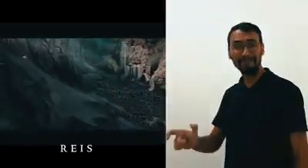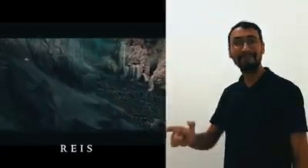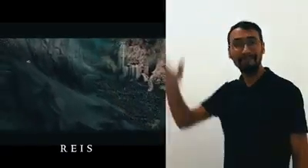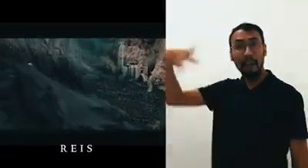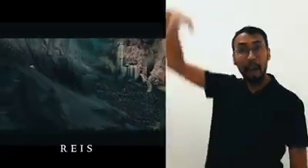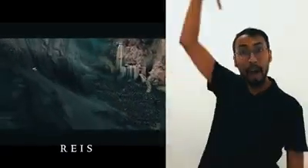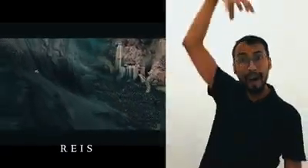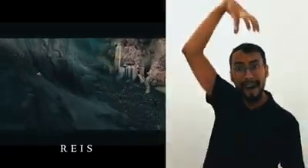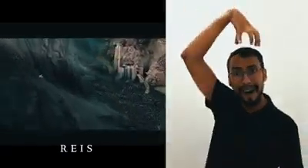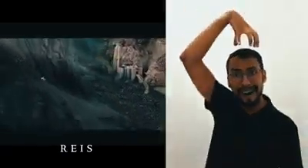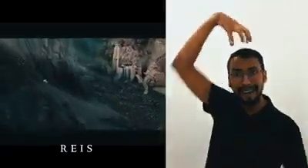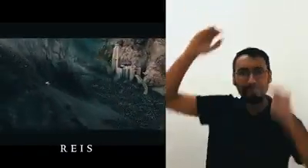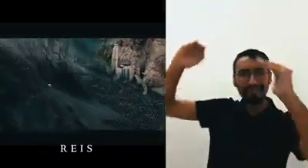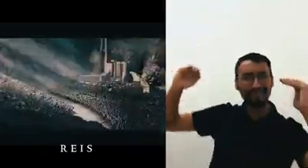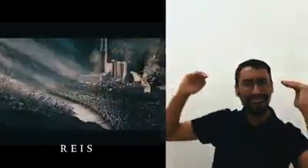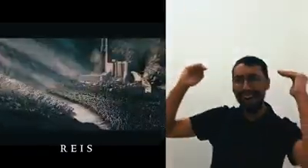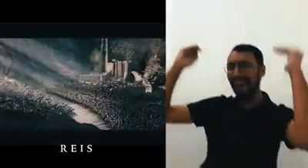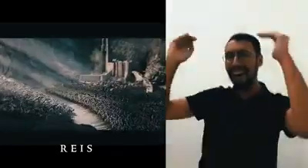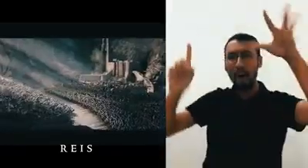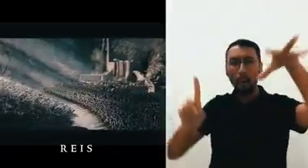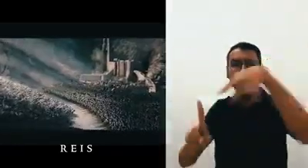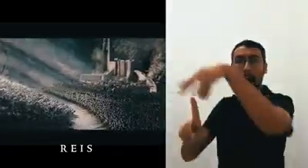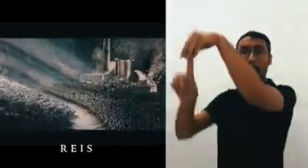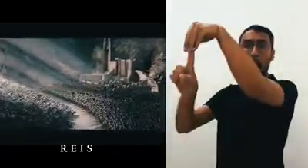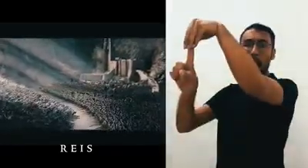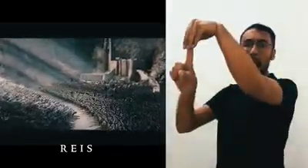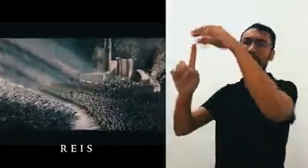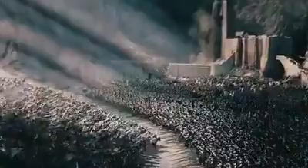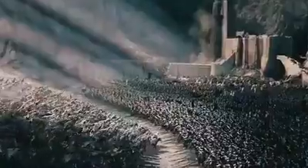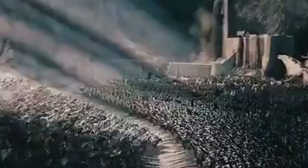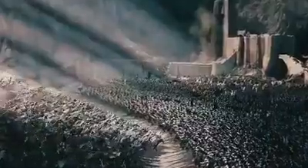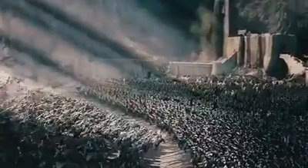Ele é o maior rei que sempre reinará.